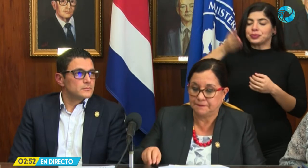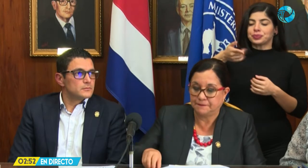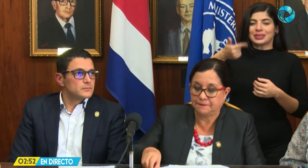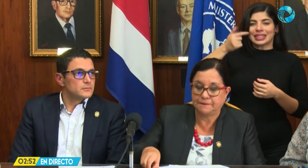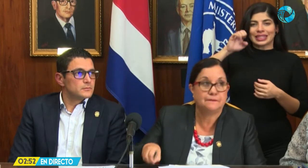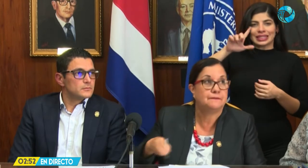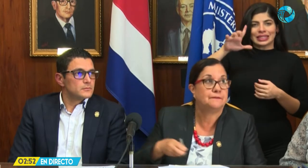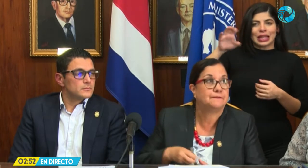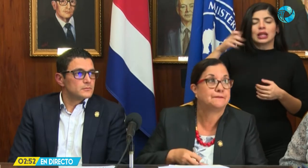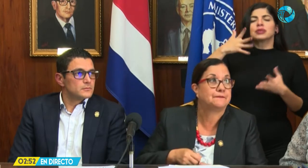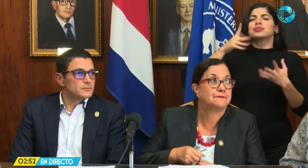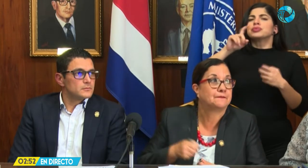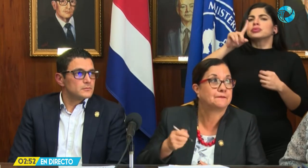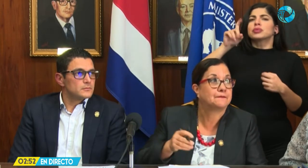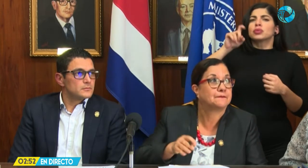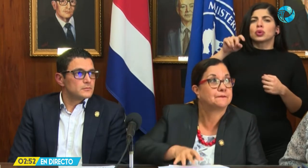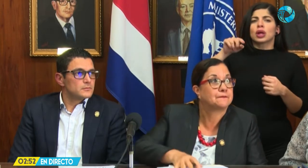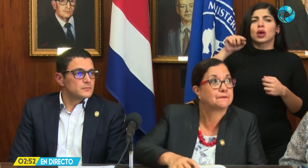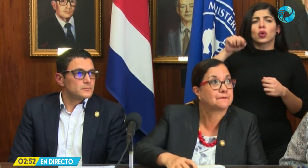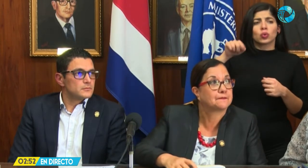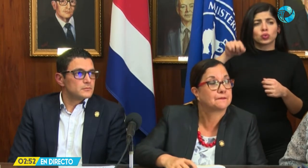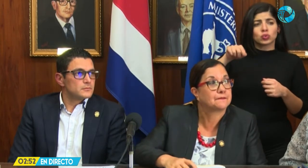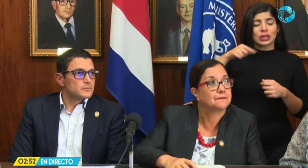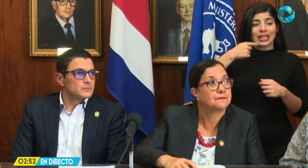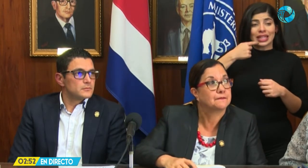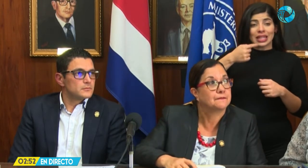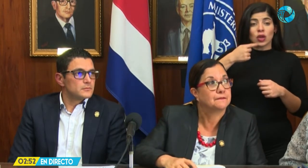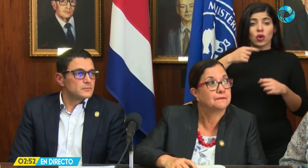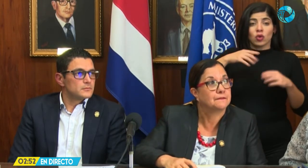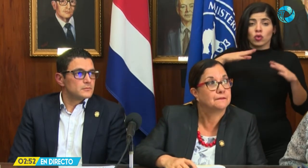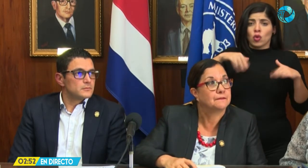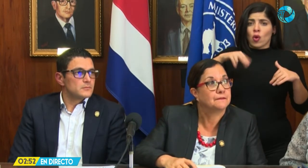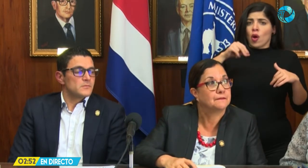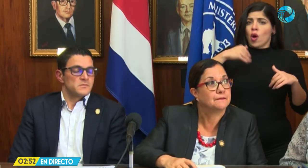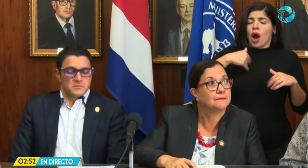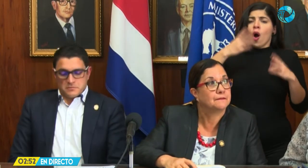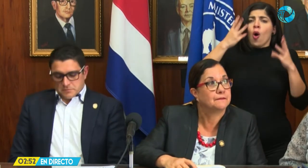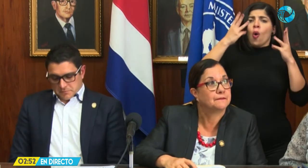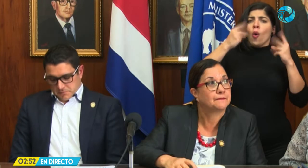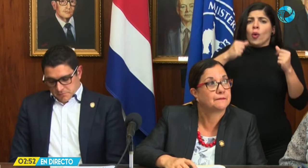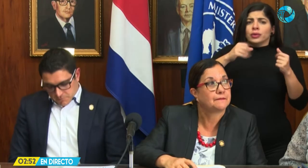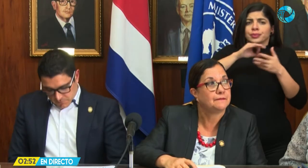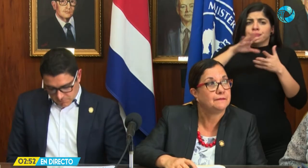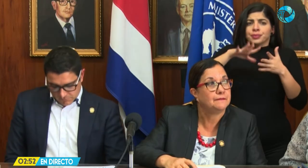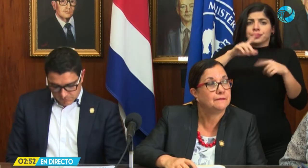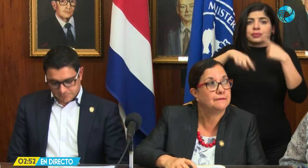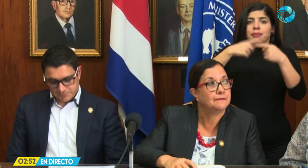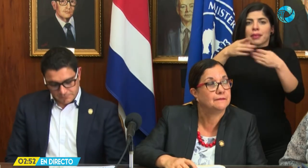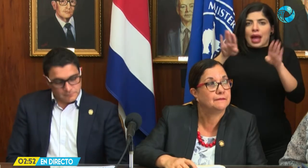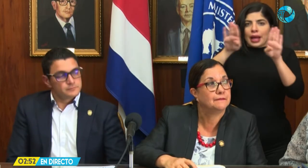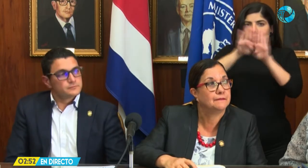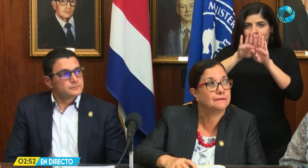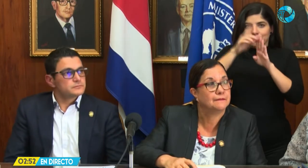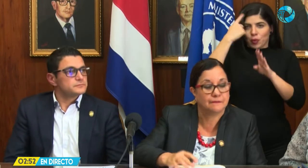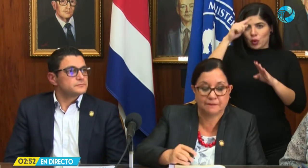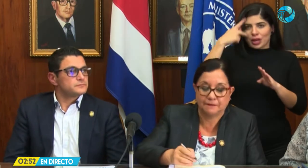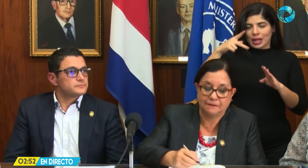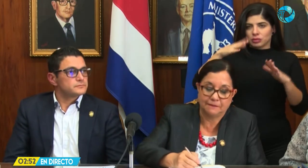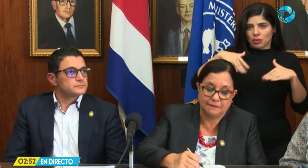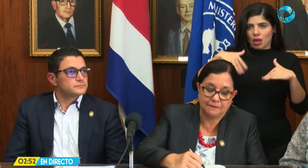quería preguntarle, ustedes, por lo menos, que todavía no lo tienen, cuántos son los centros educativos que se están cerrando por factores de